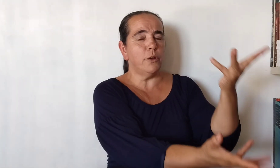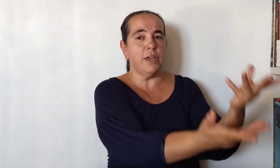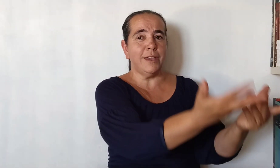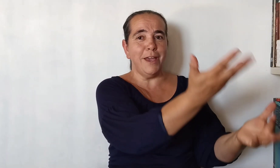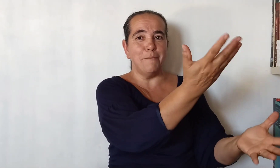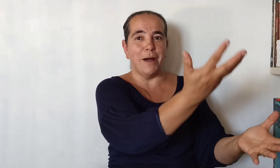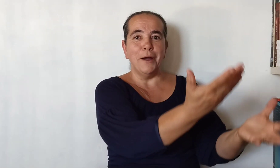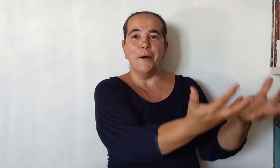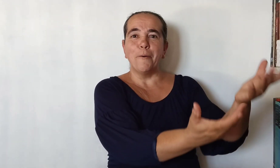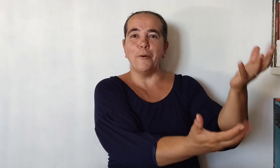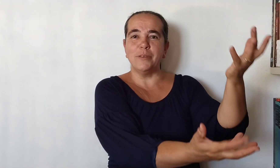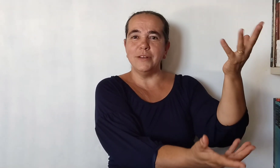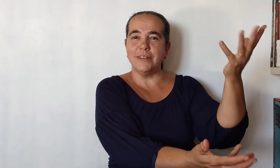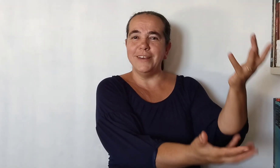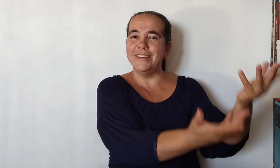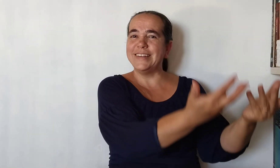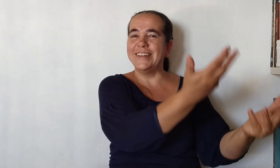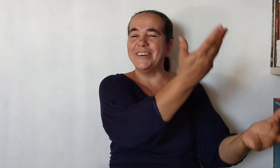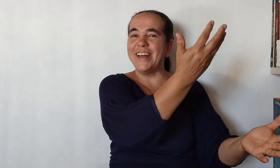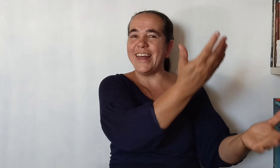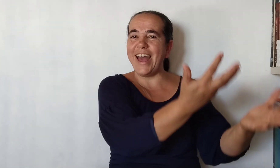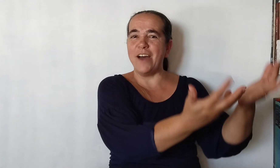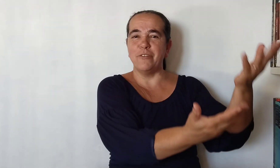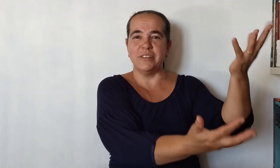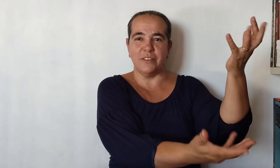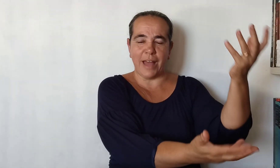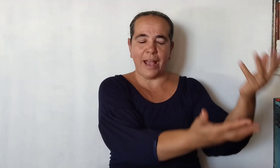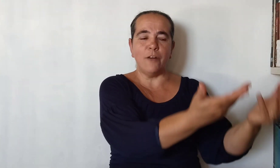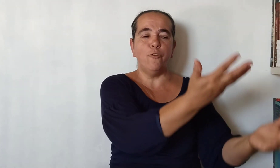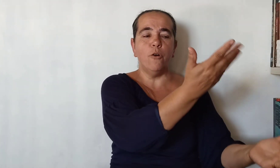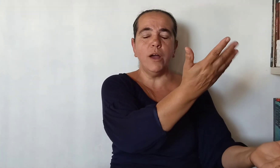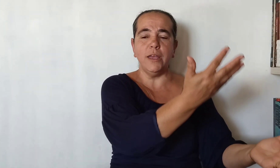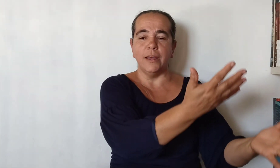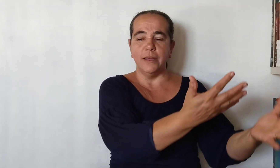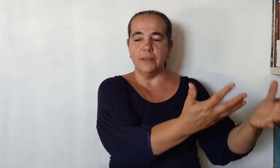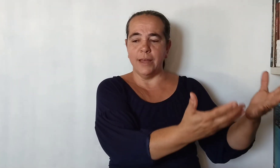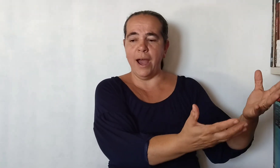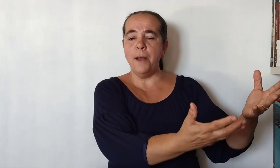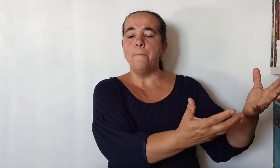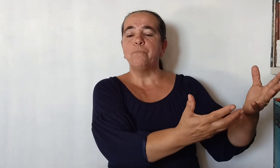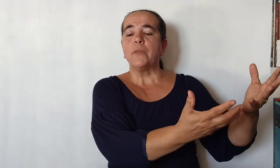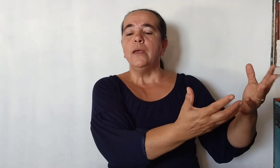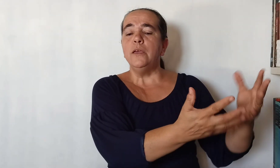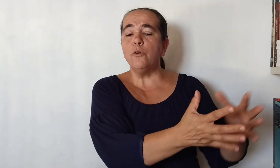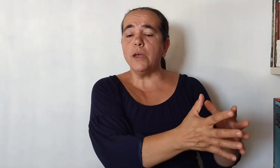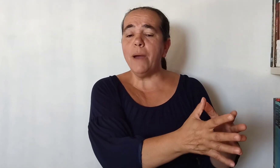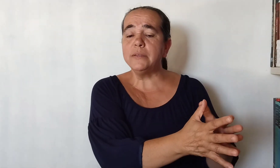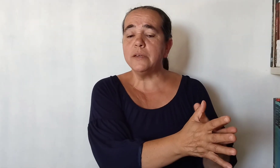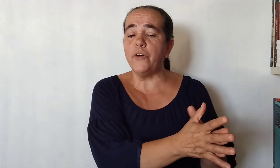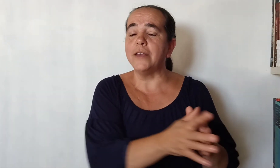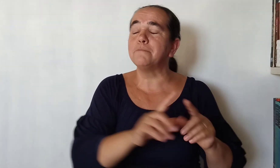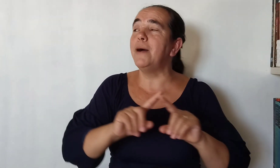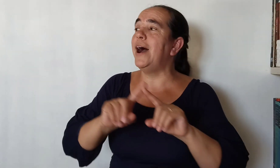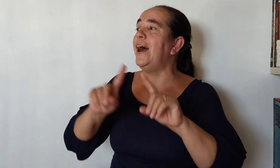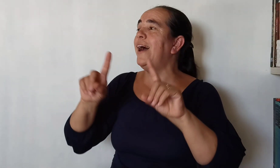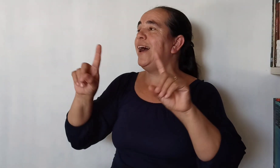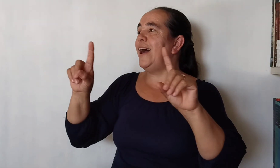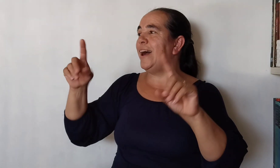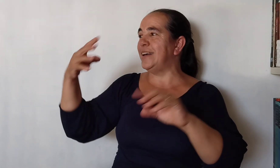e queima. Com certeza não dará. Você taca fogo aí, tá? E o que mais que faz?